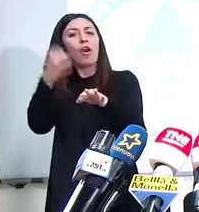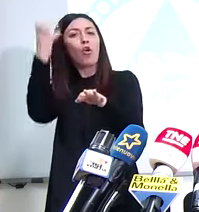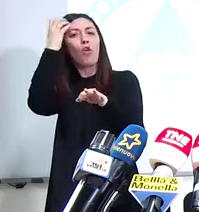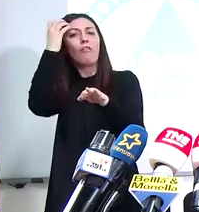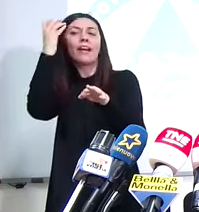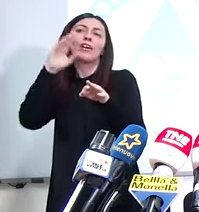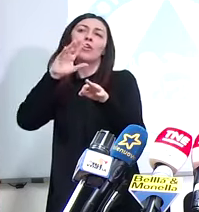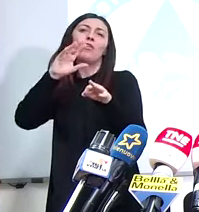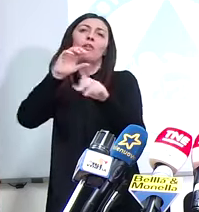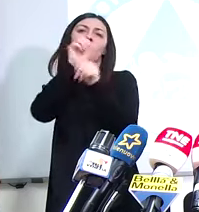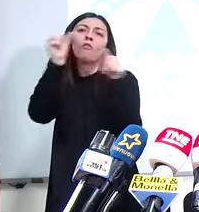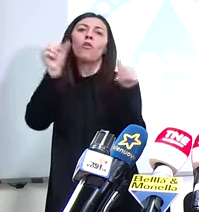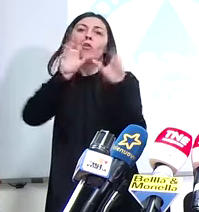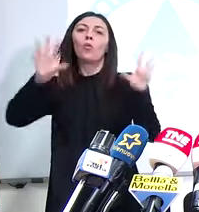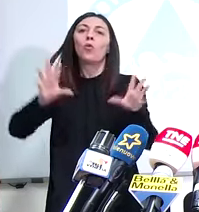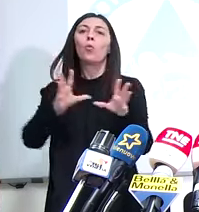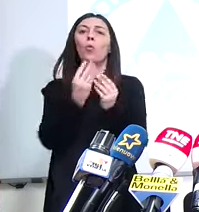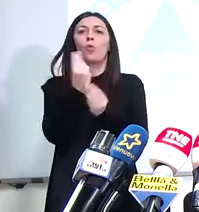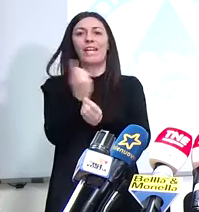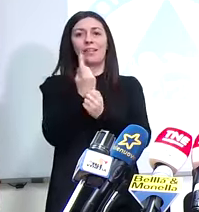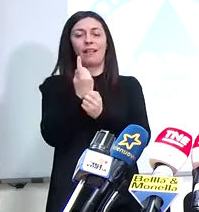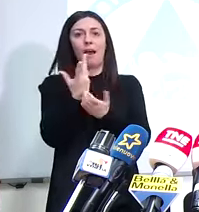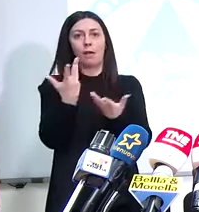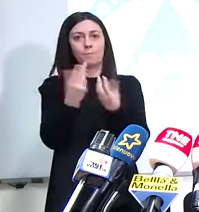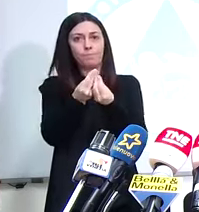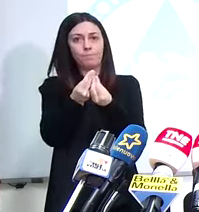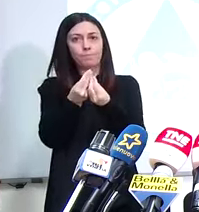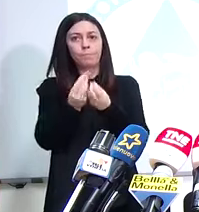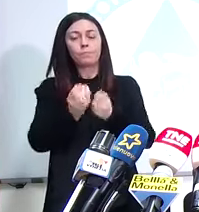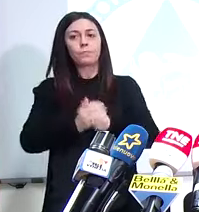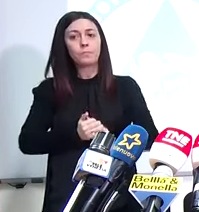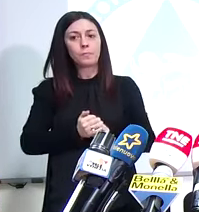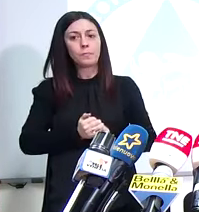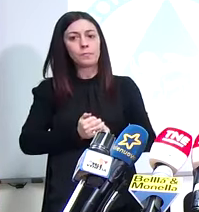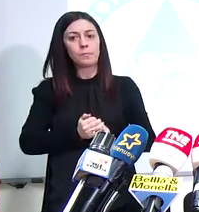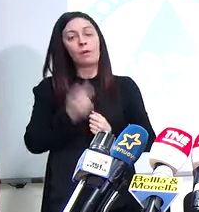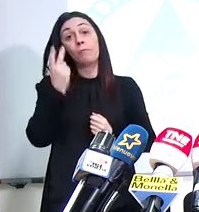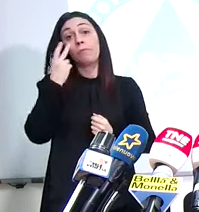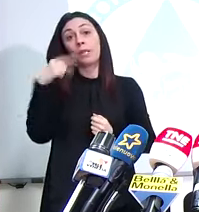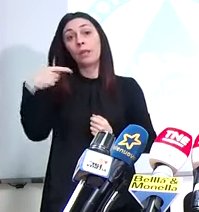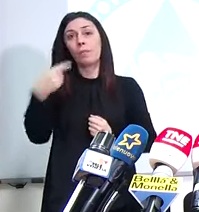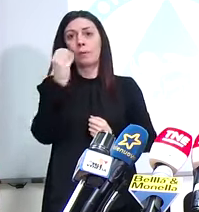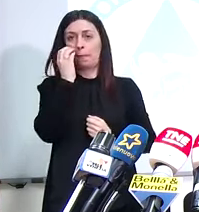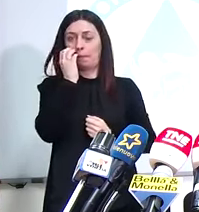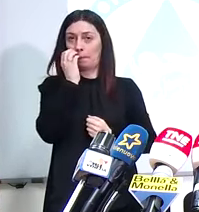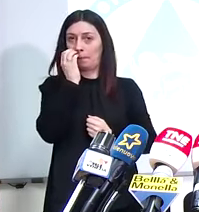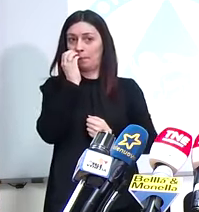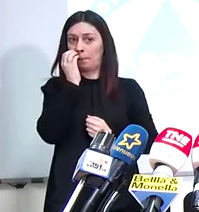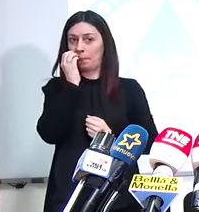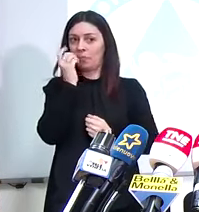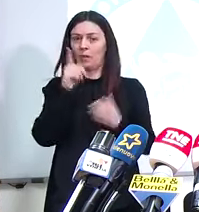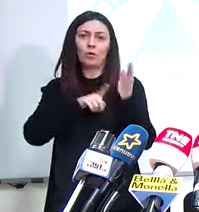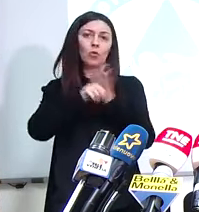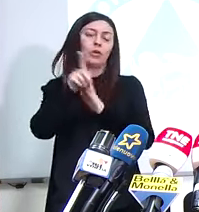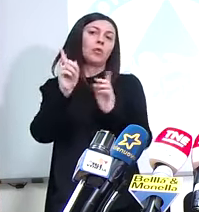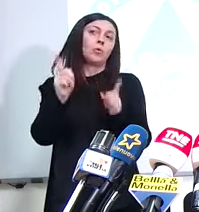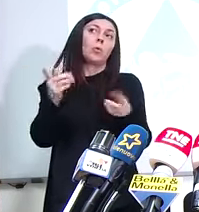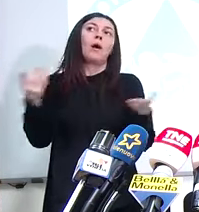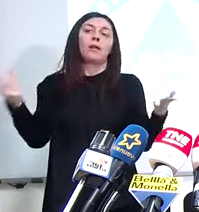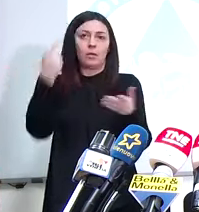e poi stiamo a vedere che cosa ne uscirà non lo so non lo